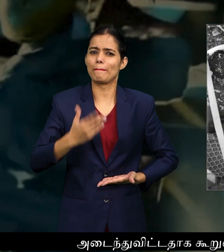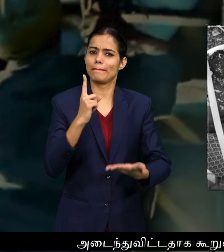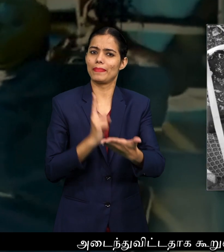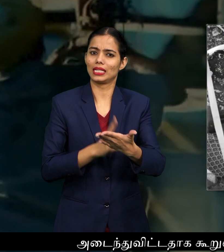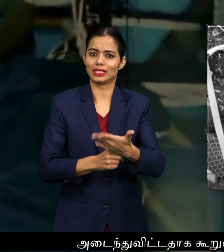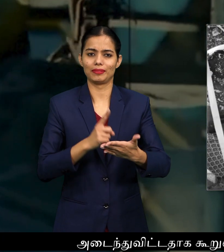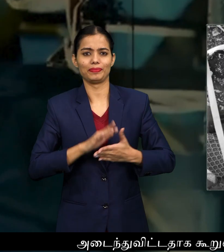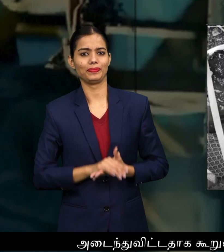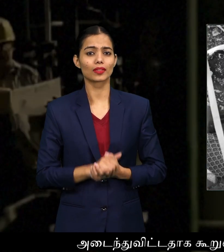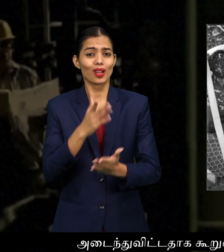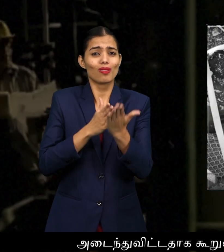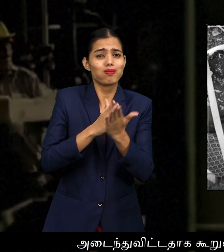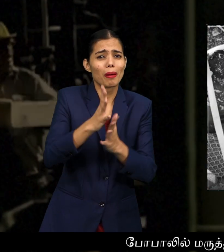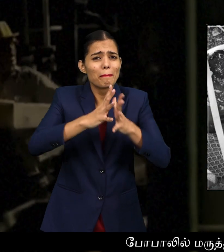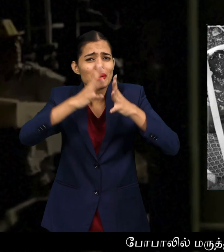உள்ளது.